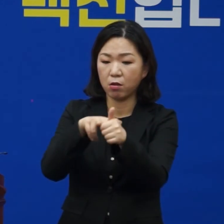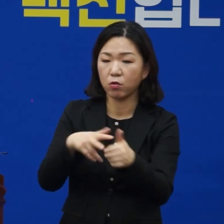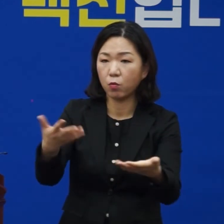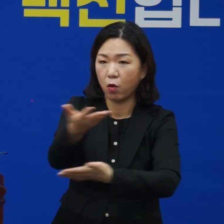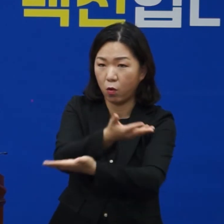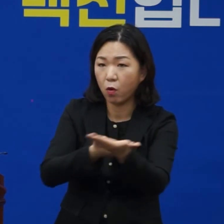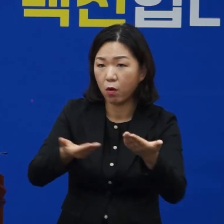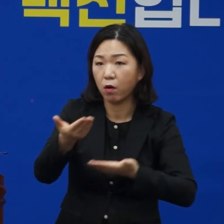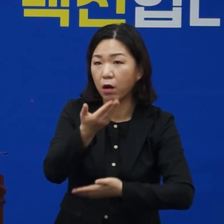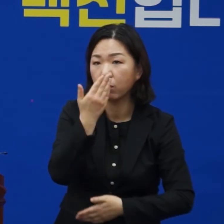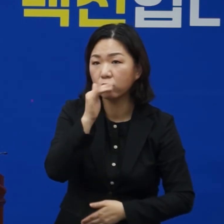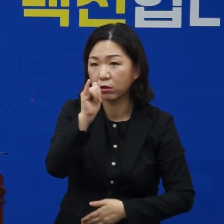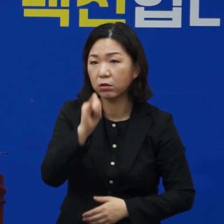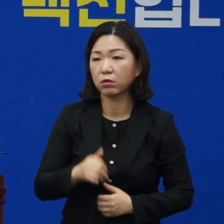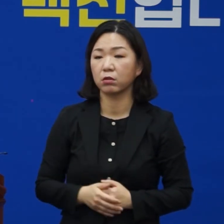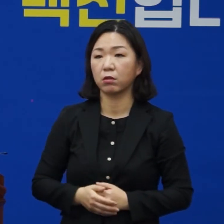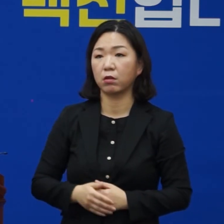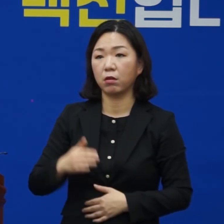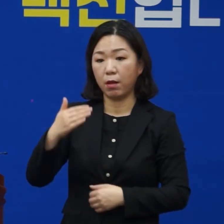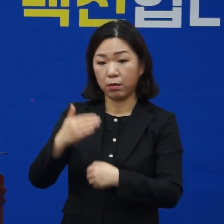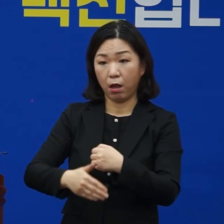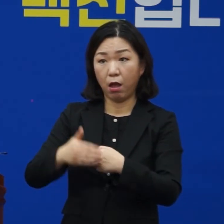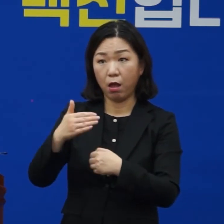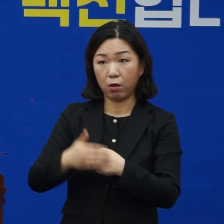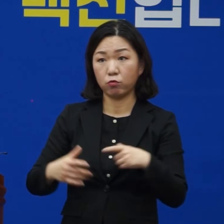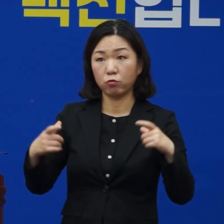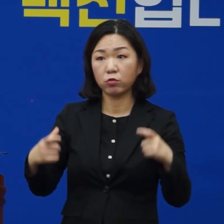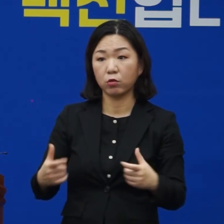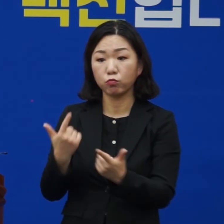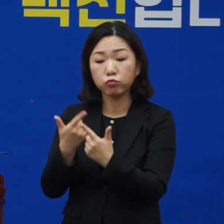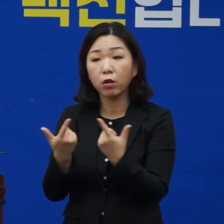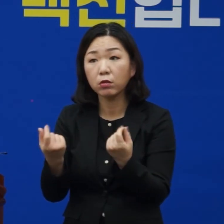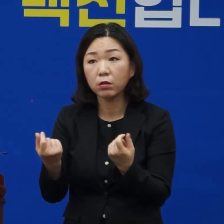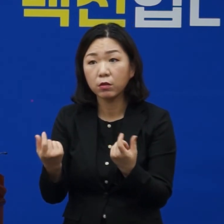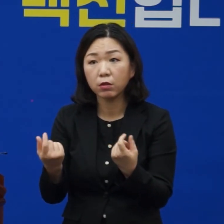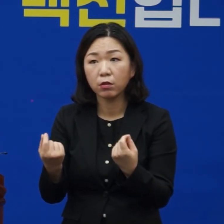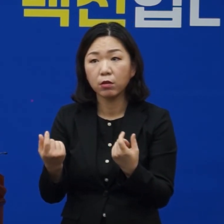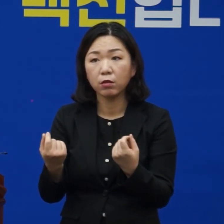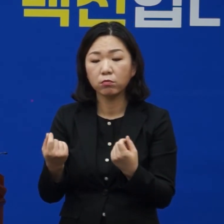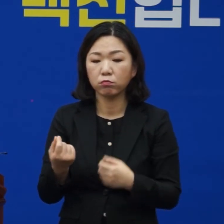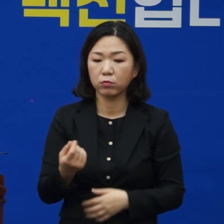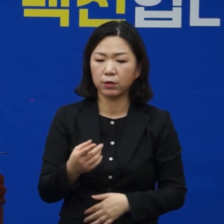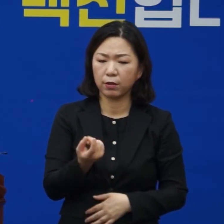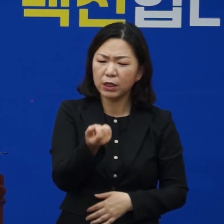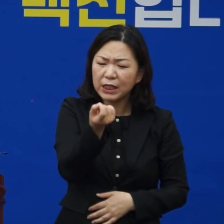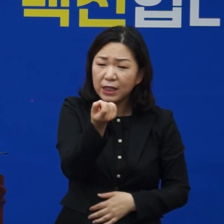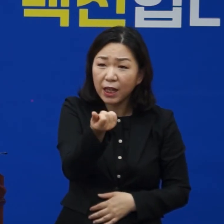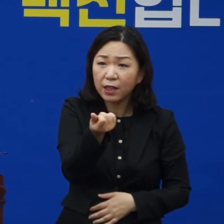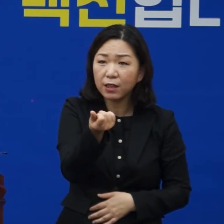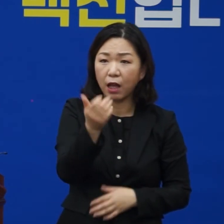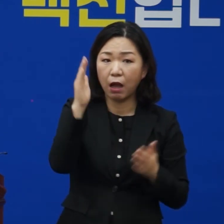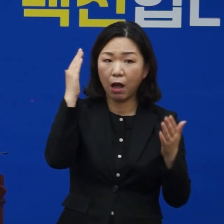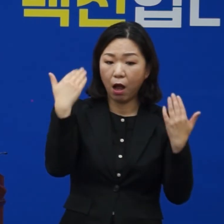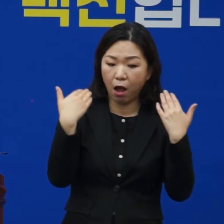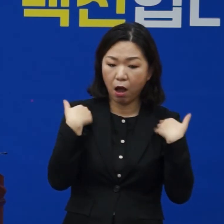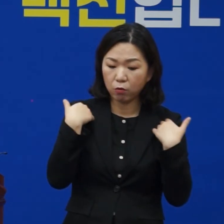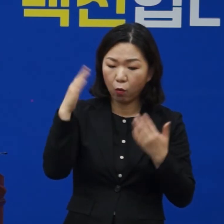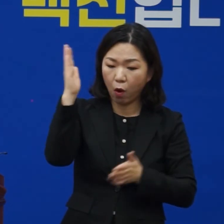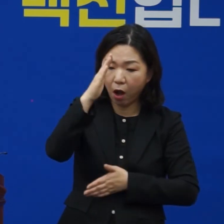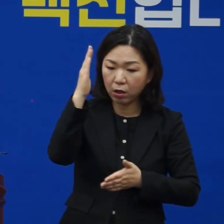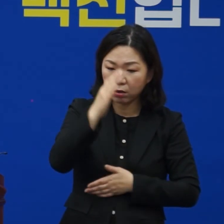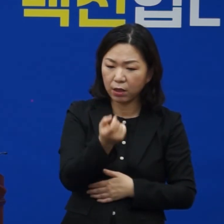공유되는 겁니다. 우리도 만약에 지금 부산처럼 산발적으로 학교